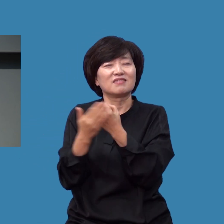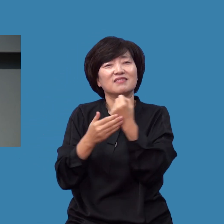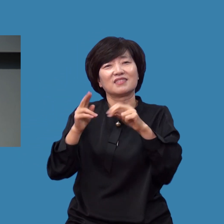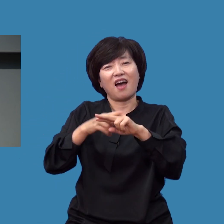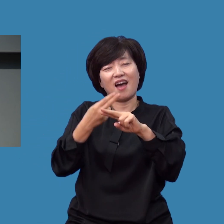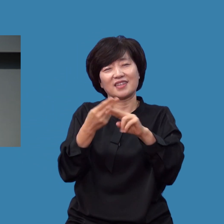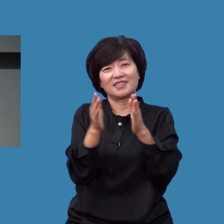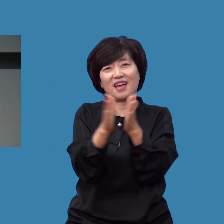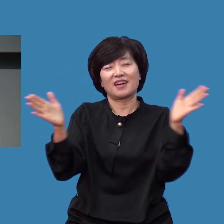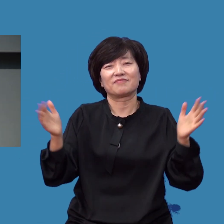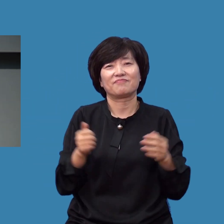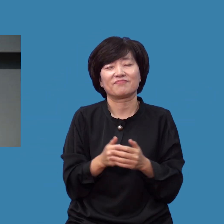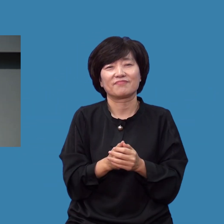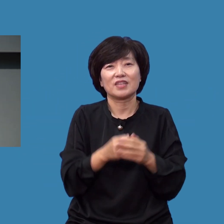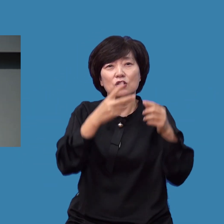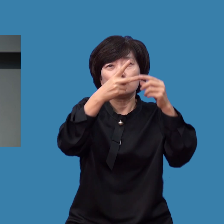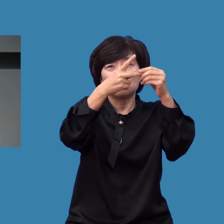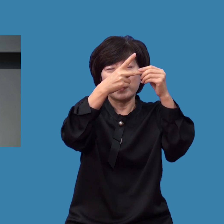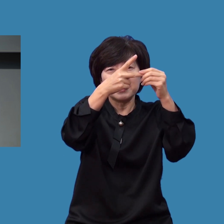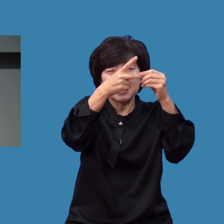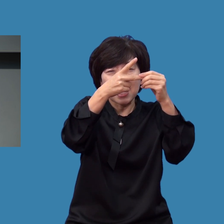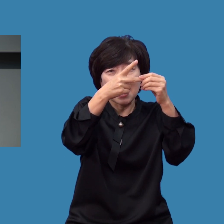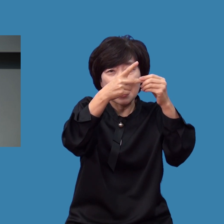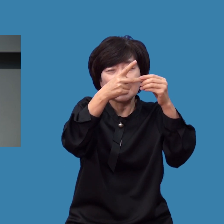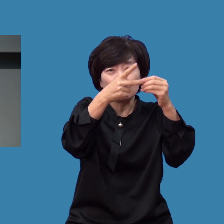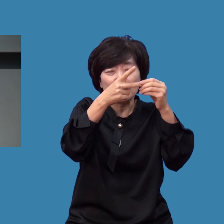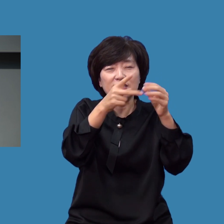두 번째 믿으셔야 될 것은